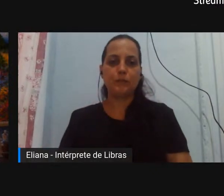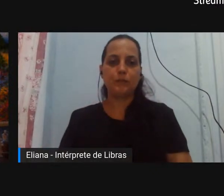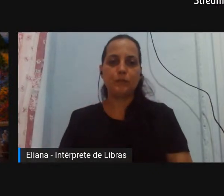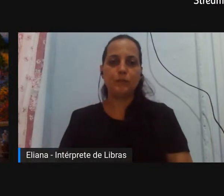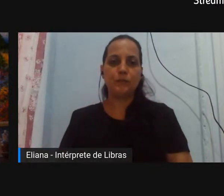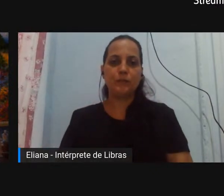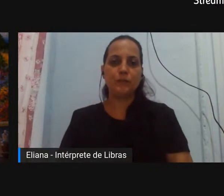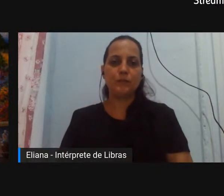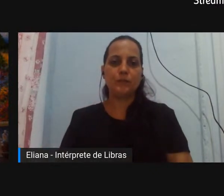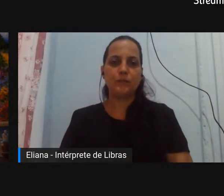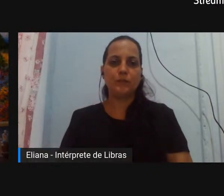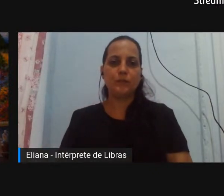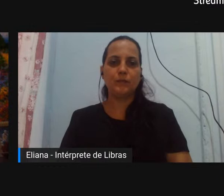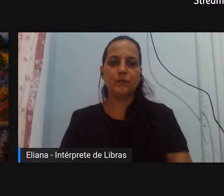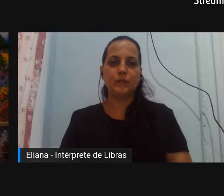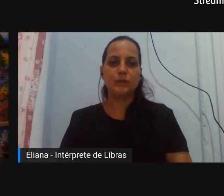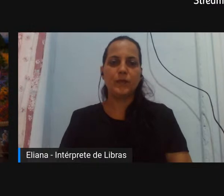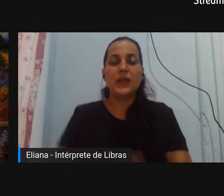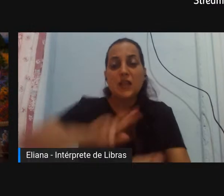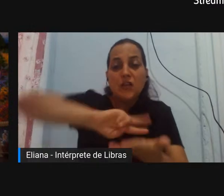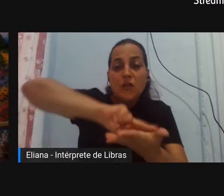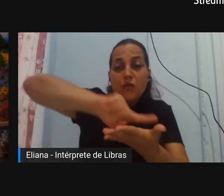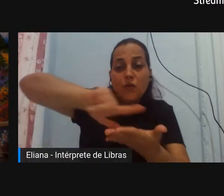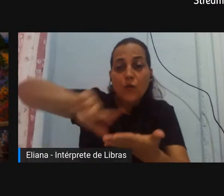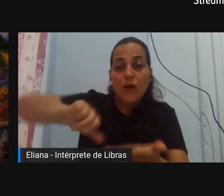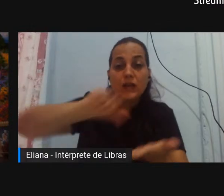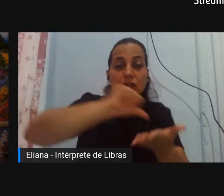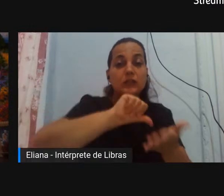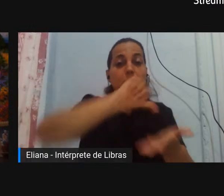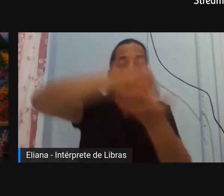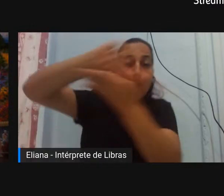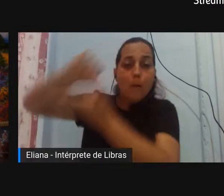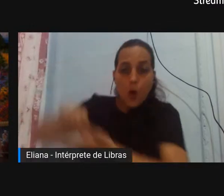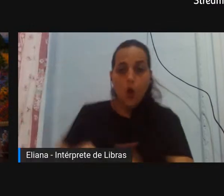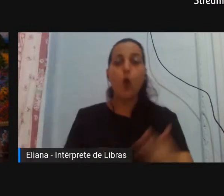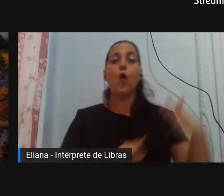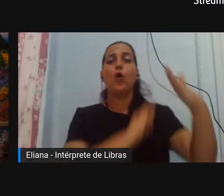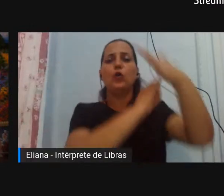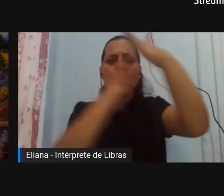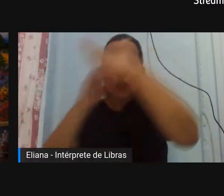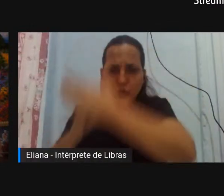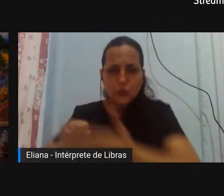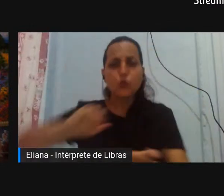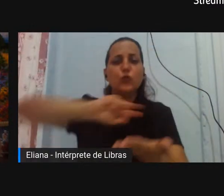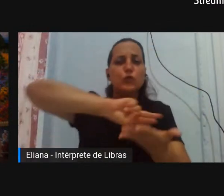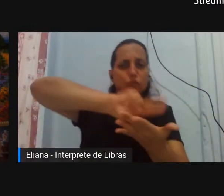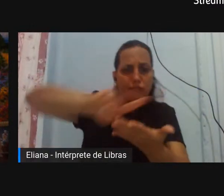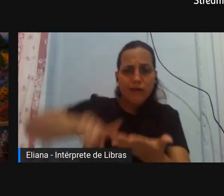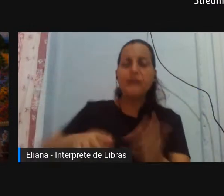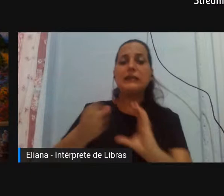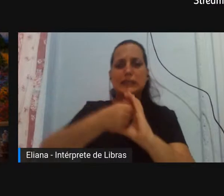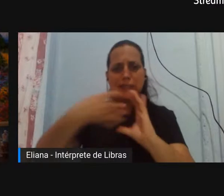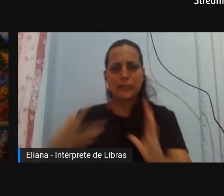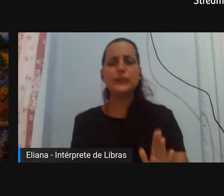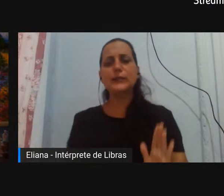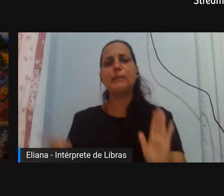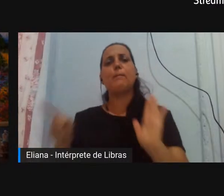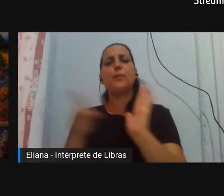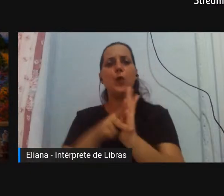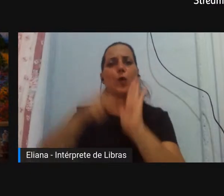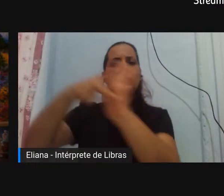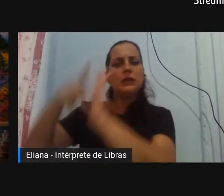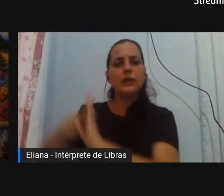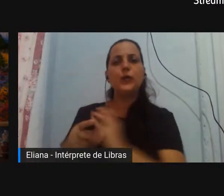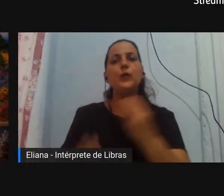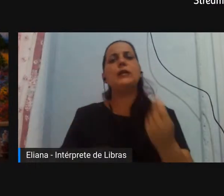dezenas de campos e de institutos com características comuns e com